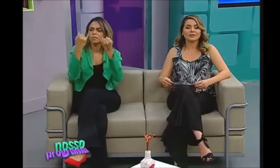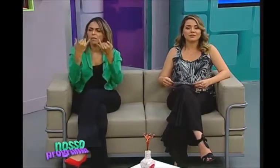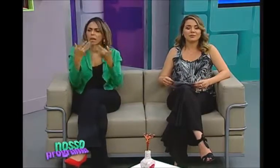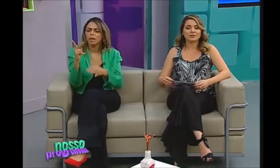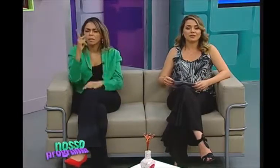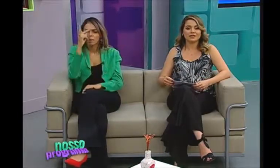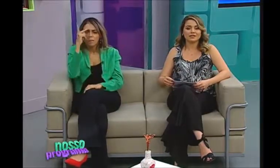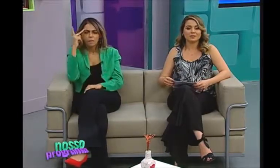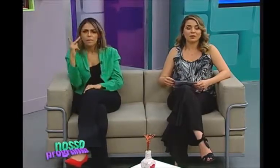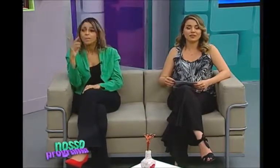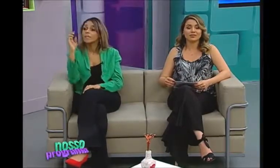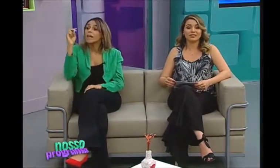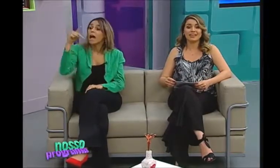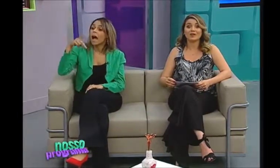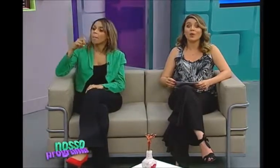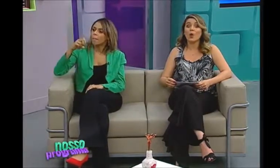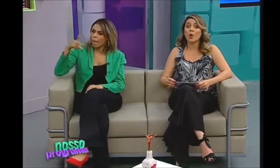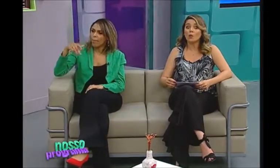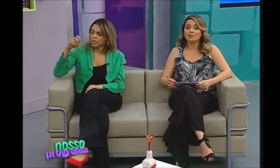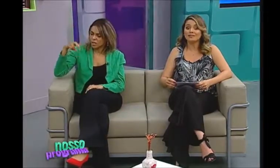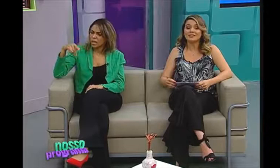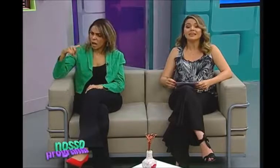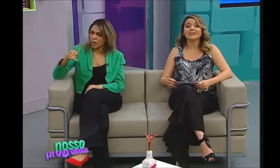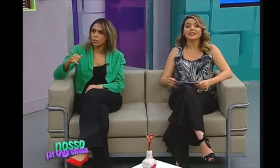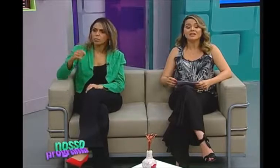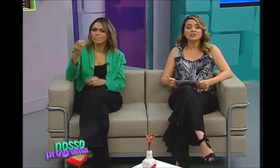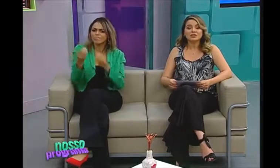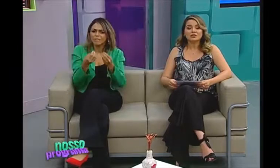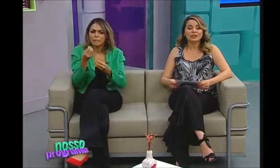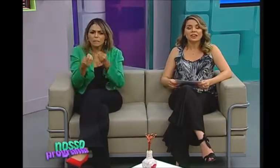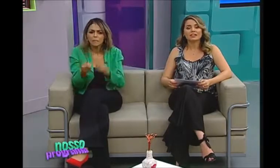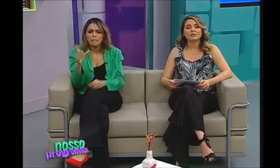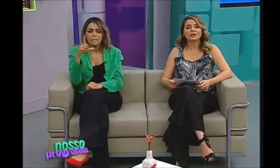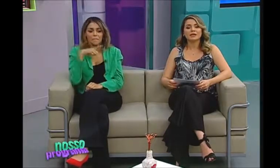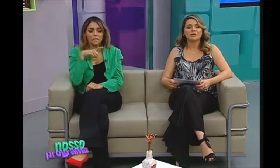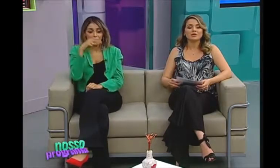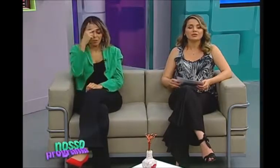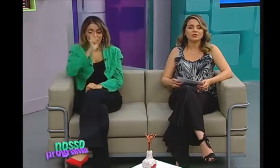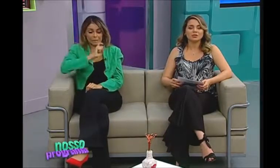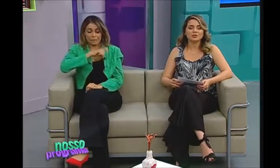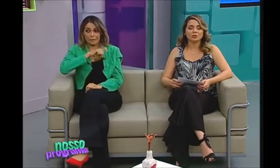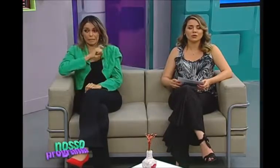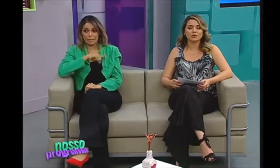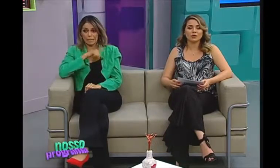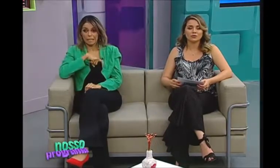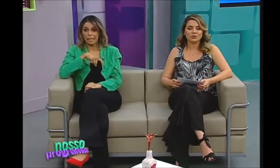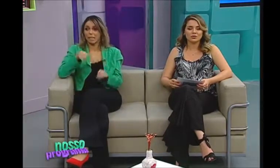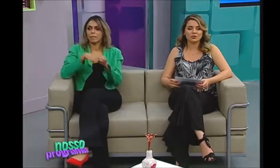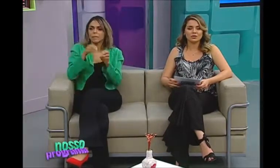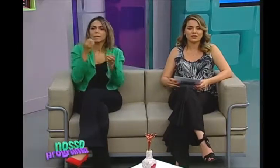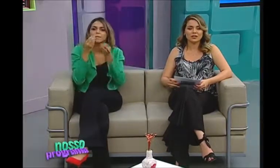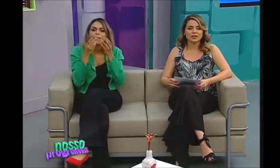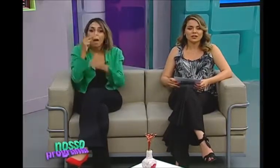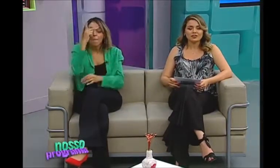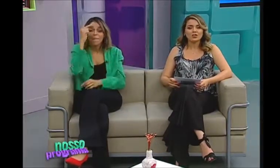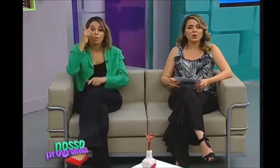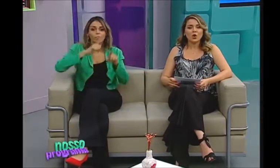e pensionistas podem evitar golpes. E a gente vai dar também algumas dicas com o nosso neurocientista de